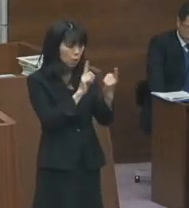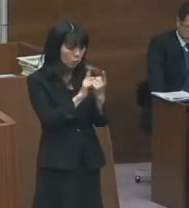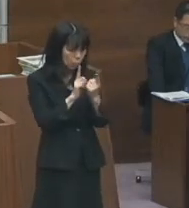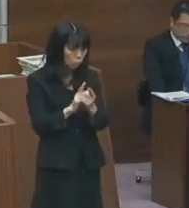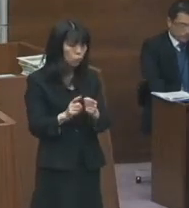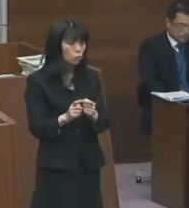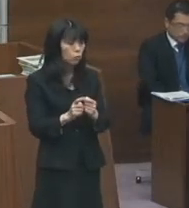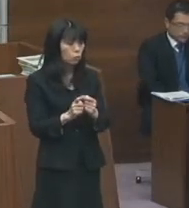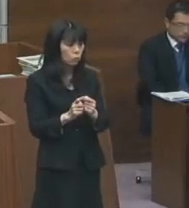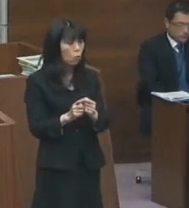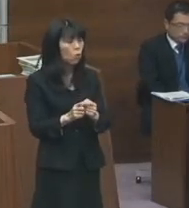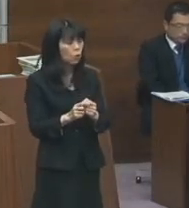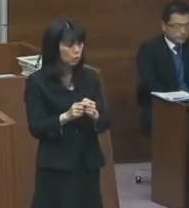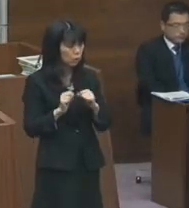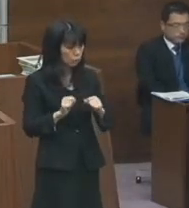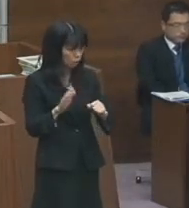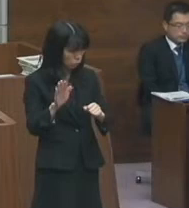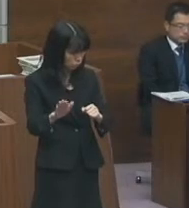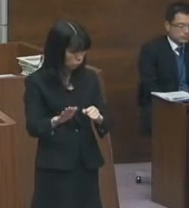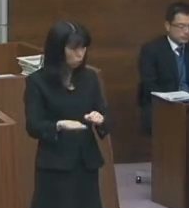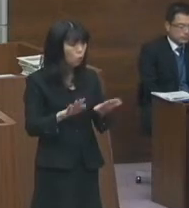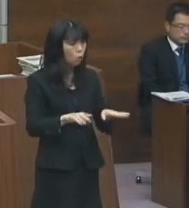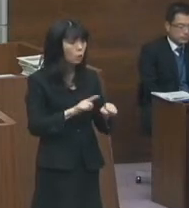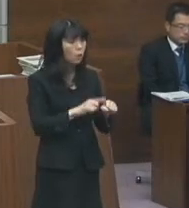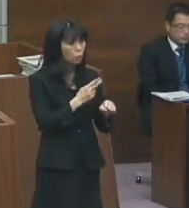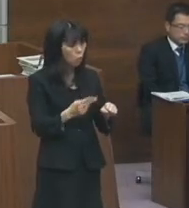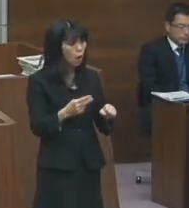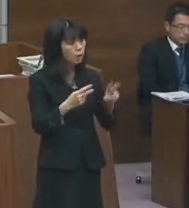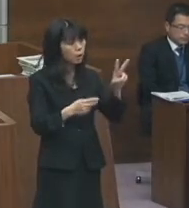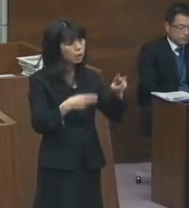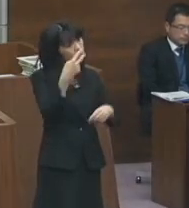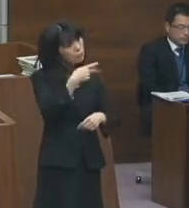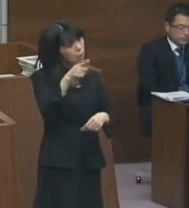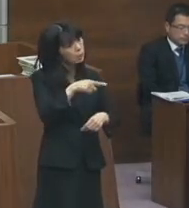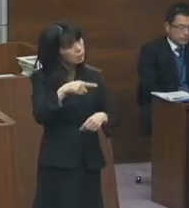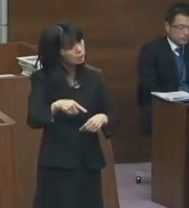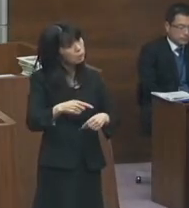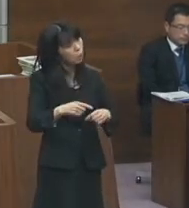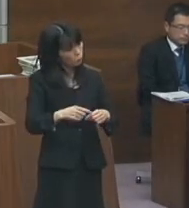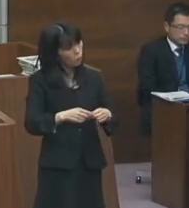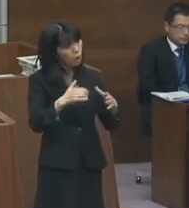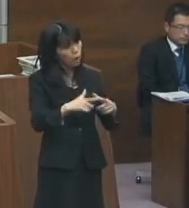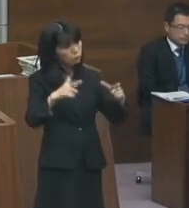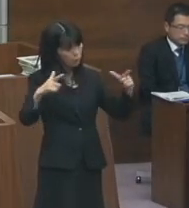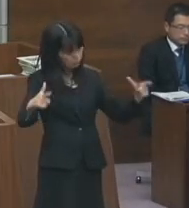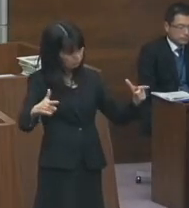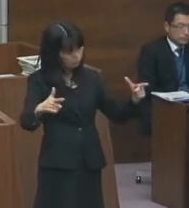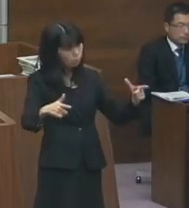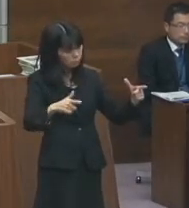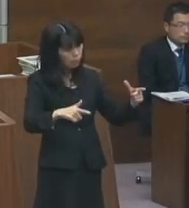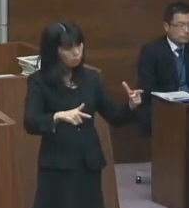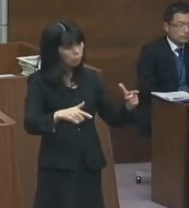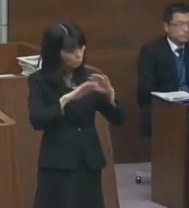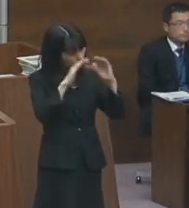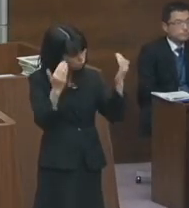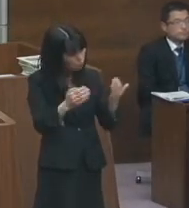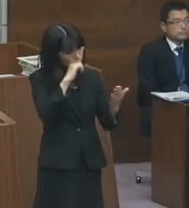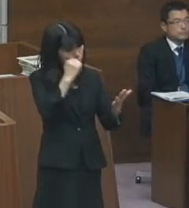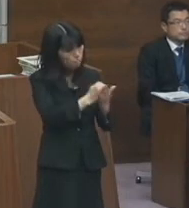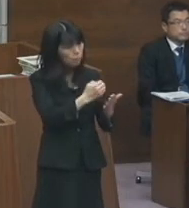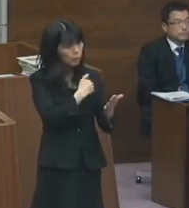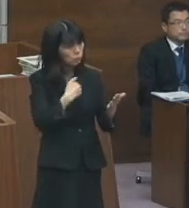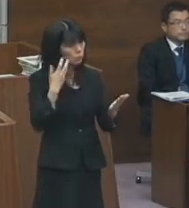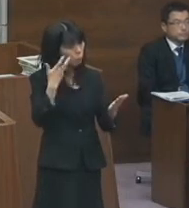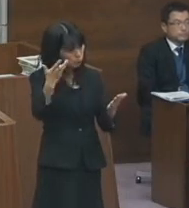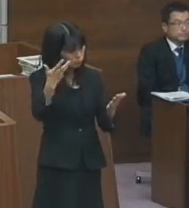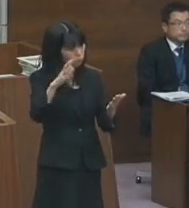行っております。今年度は2000人規模の受け入れ枠の確保に取り組み、おおむね達成できる見込みとなっておりますが、一